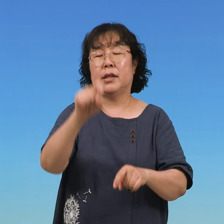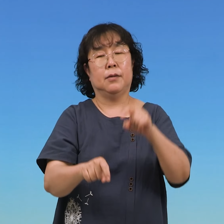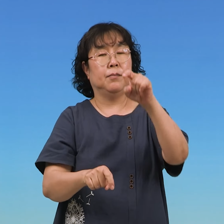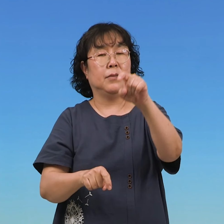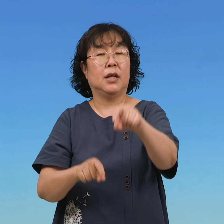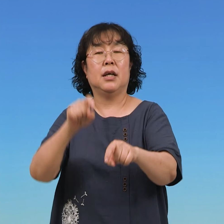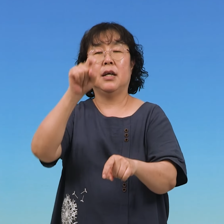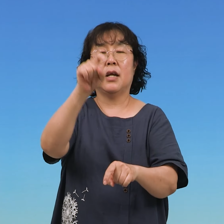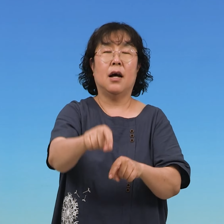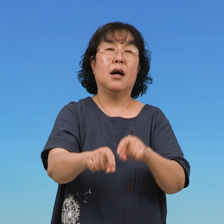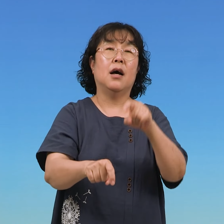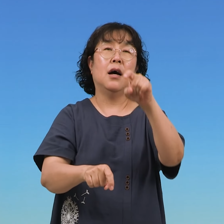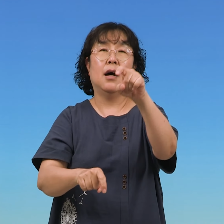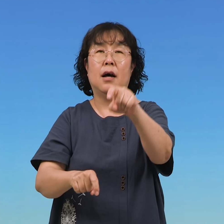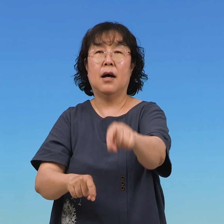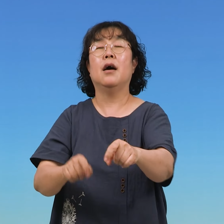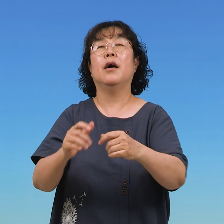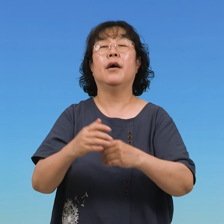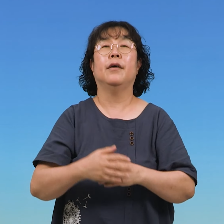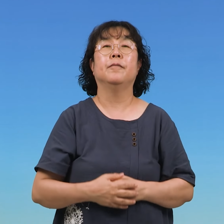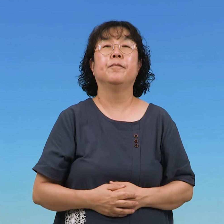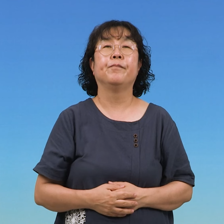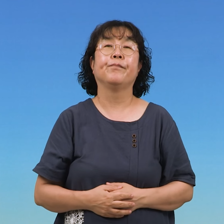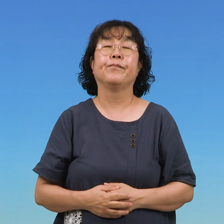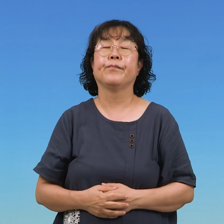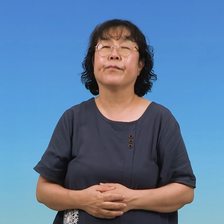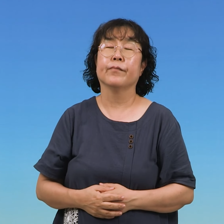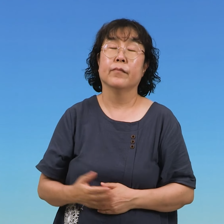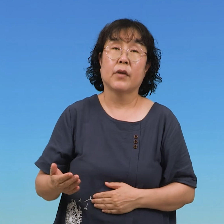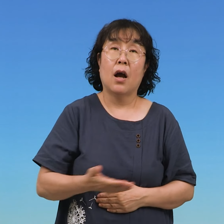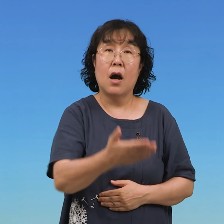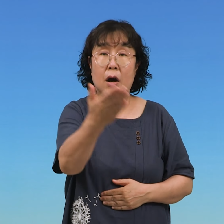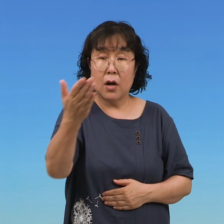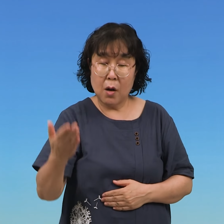내가 걷습니다. 여러분